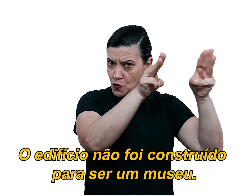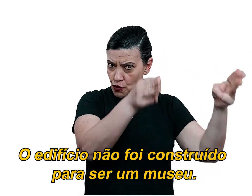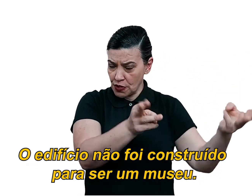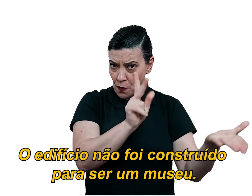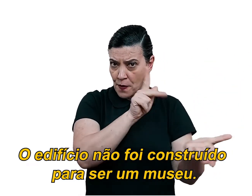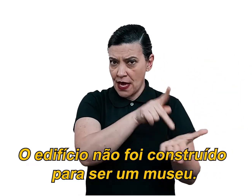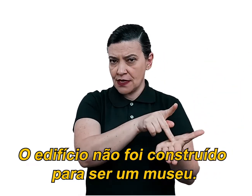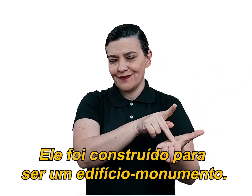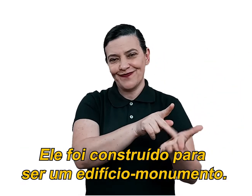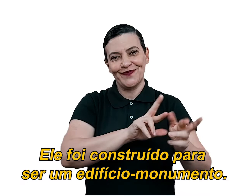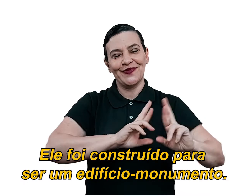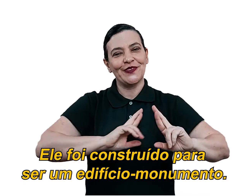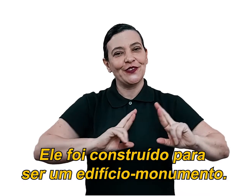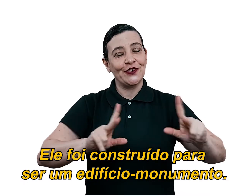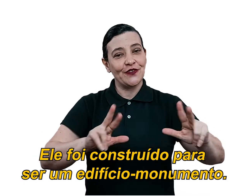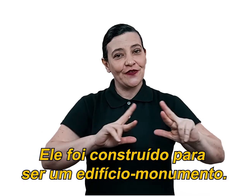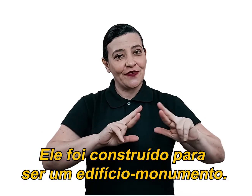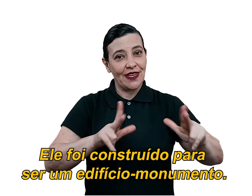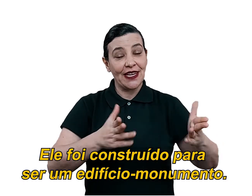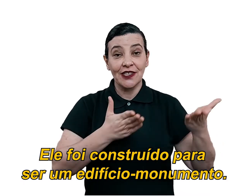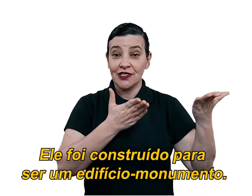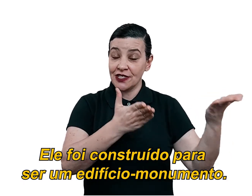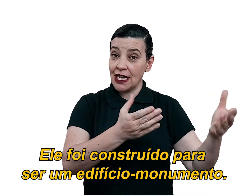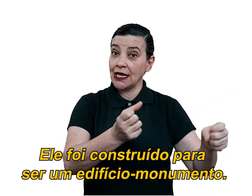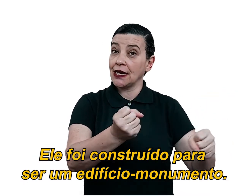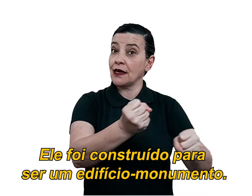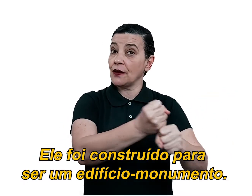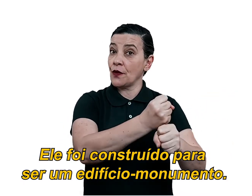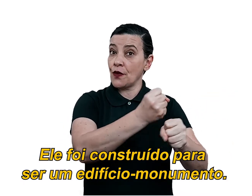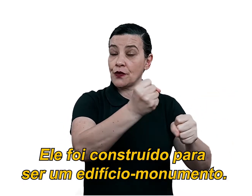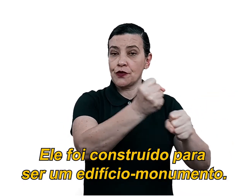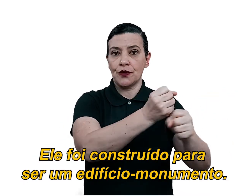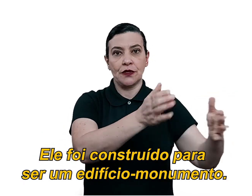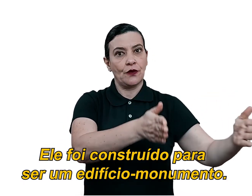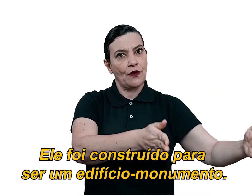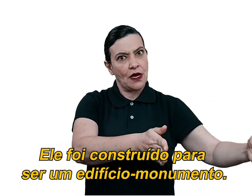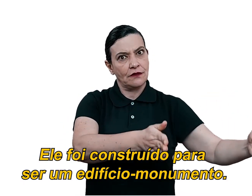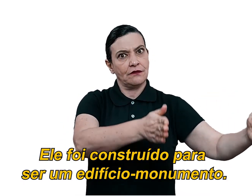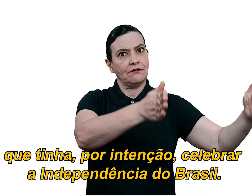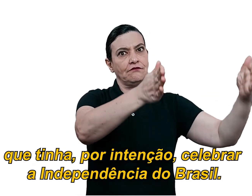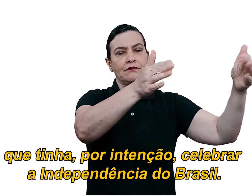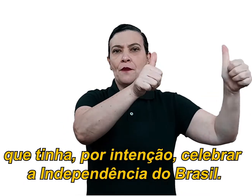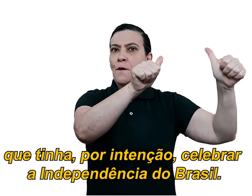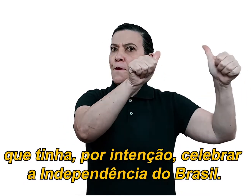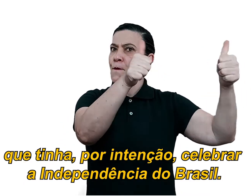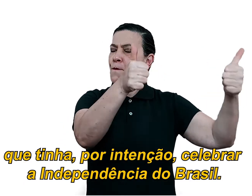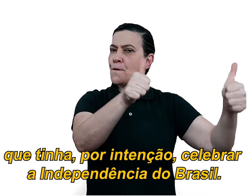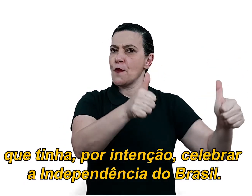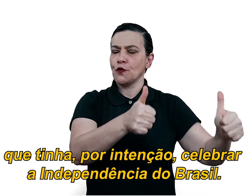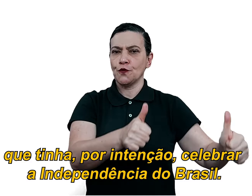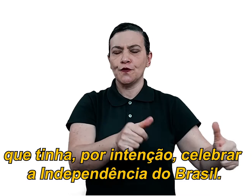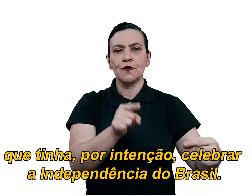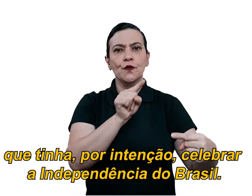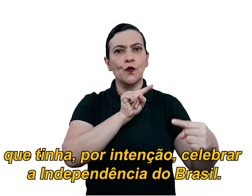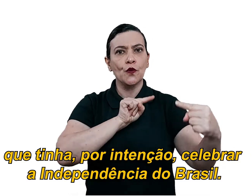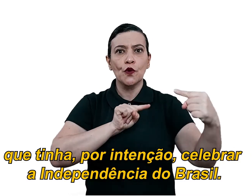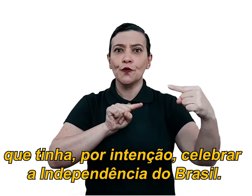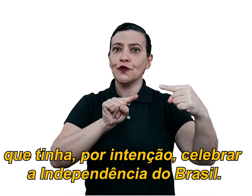museu, ele foi construído para ser um edifício-monumento, que tinha por intenção celebrar a independência